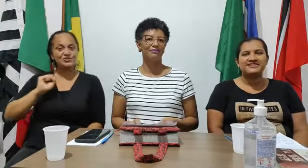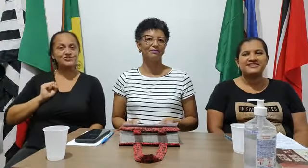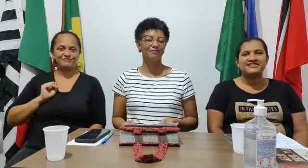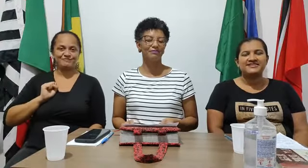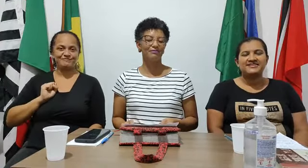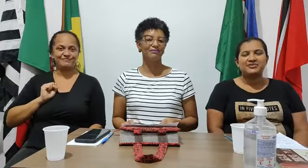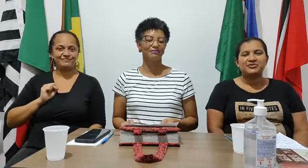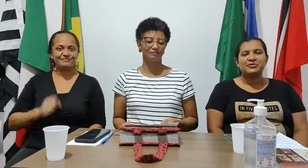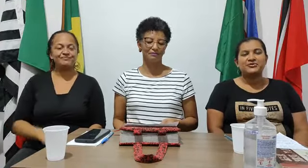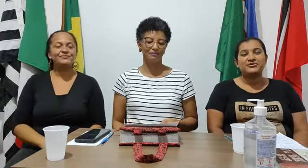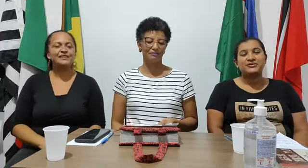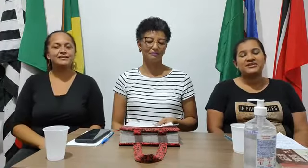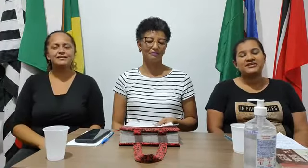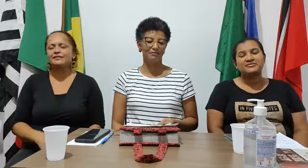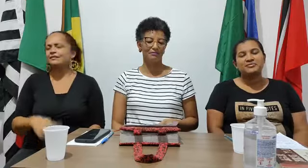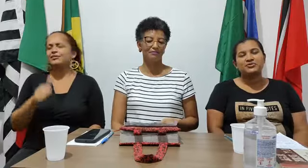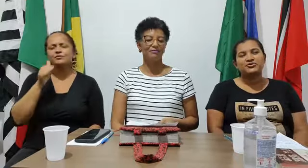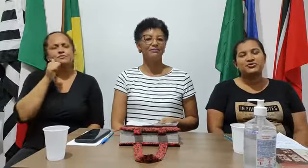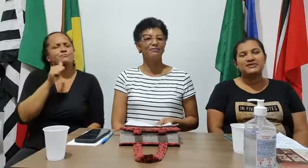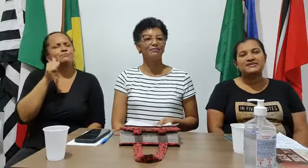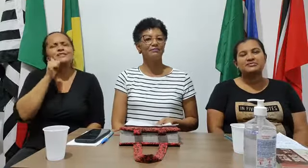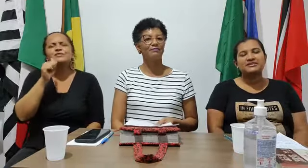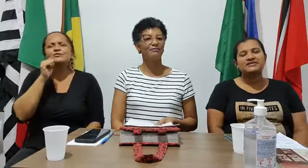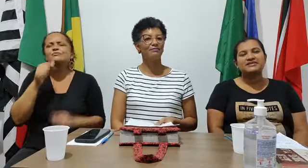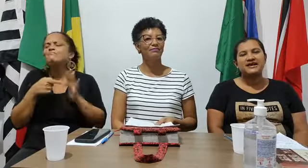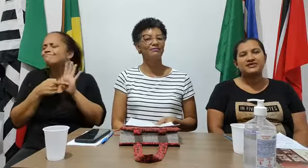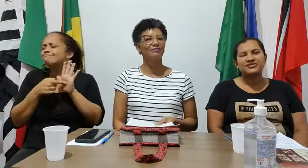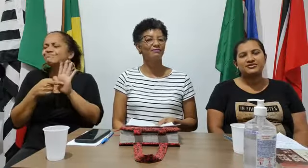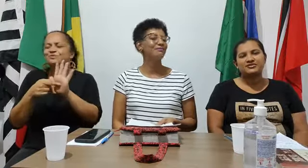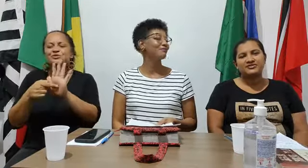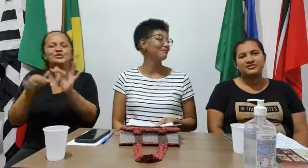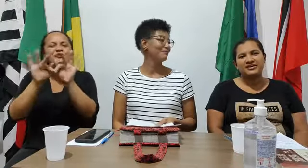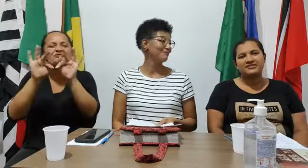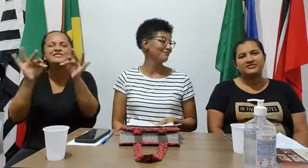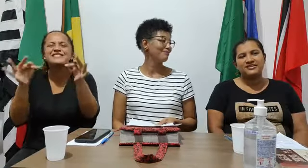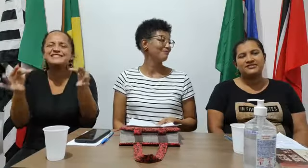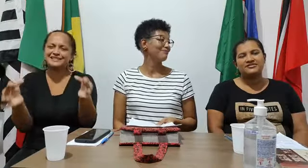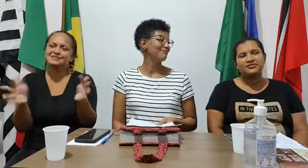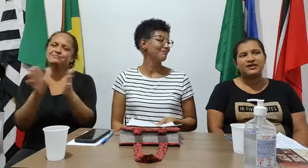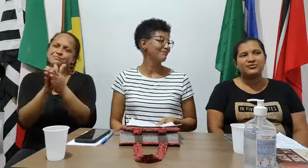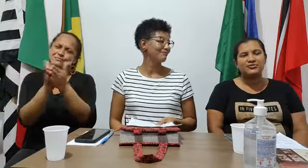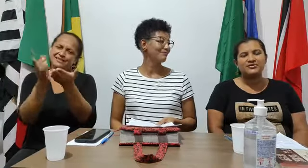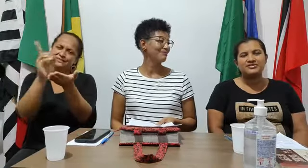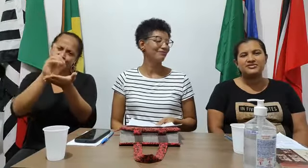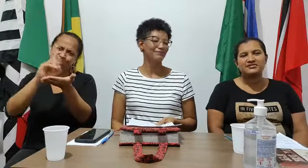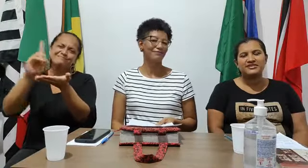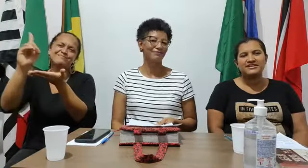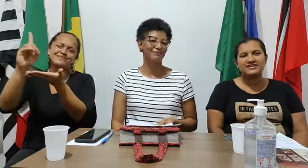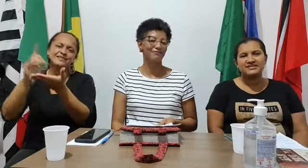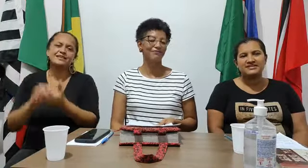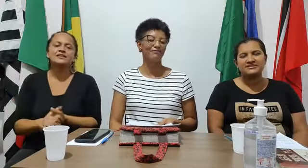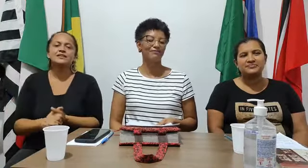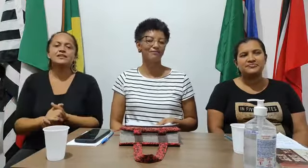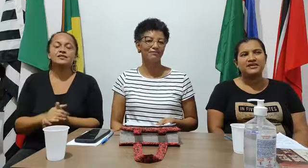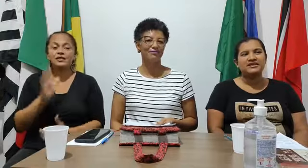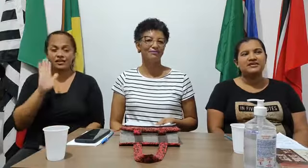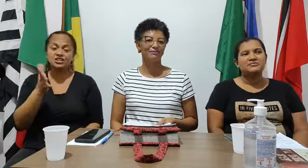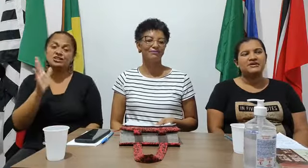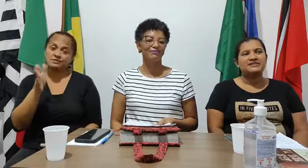foi uma pessoa que me mostrou a simplicidade do evangelho, né? Dona Ruta, já é